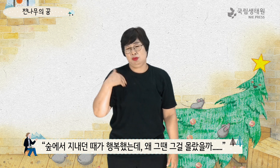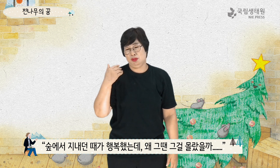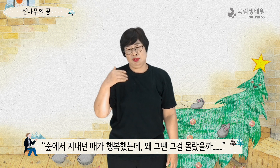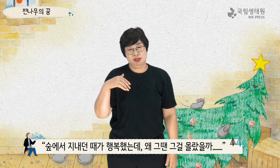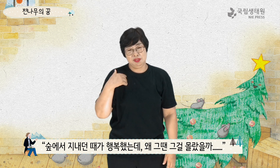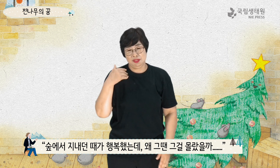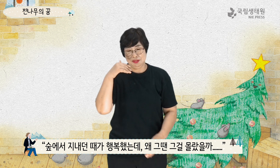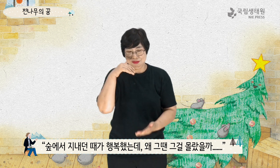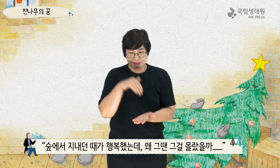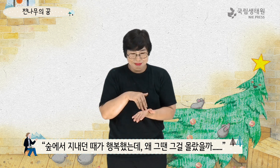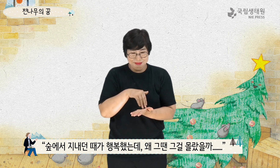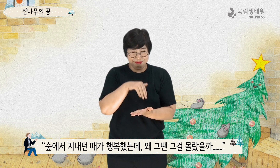몰랐을까?